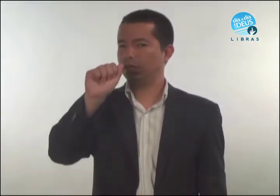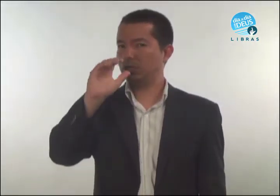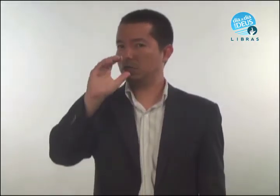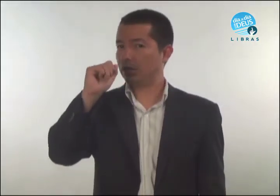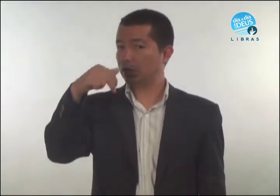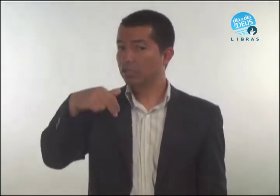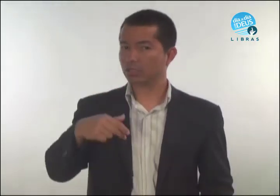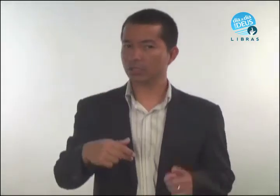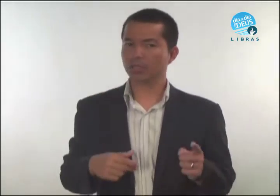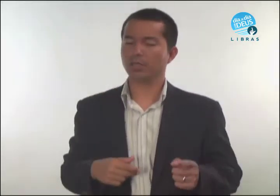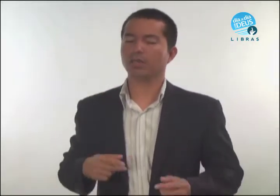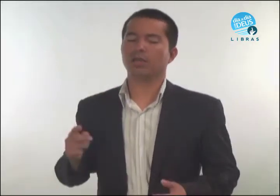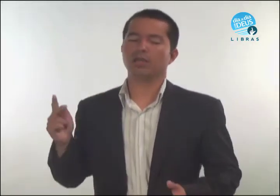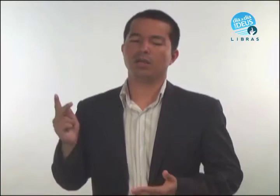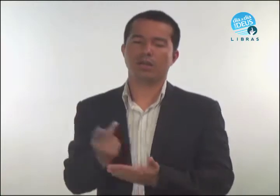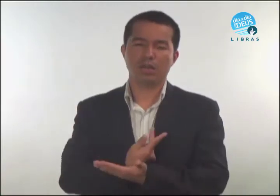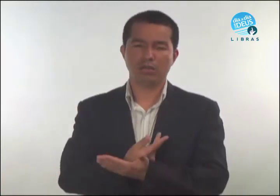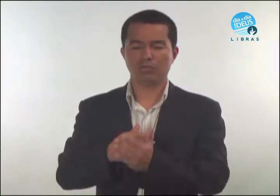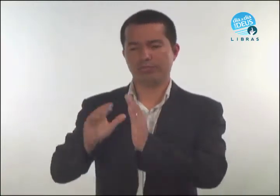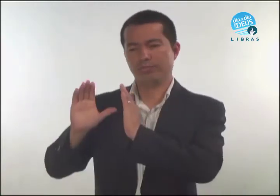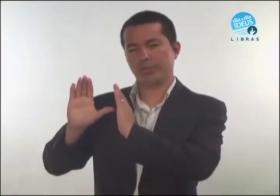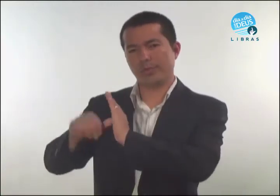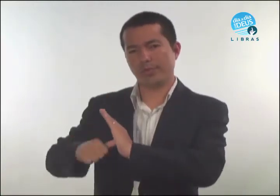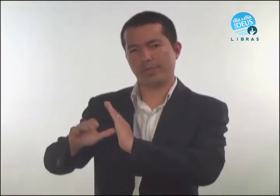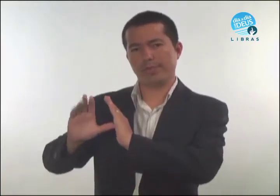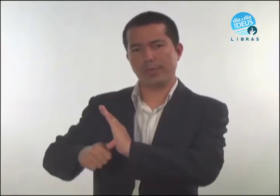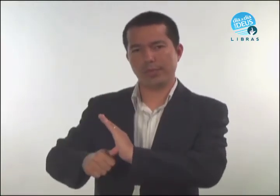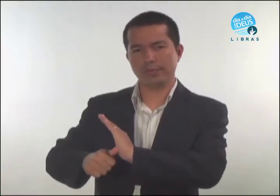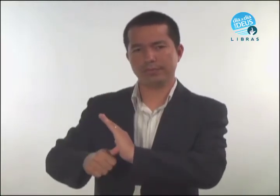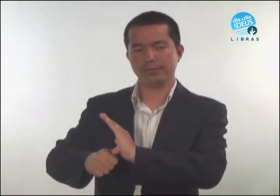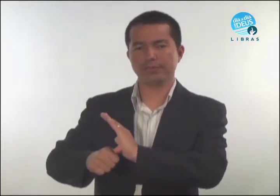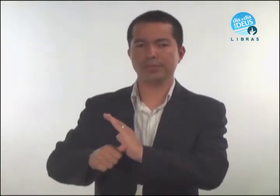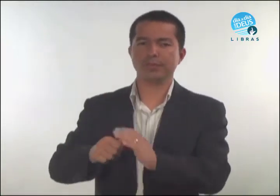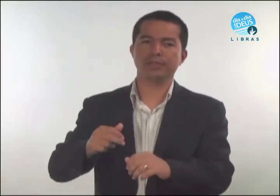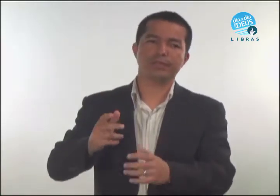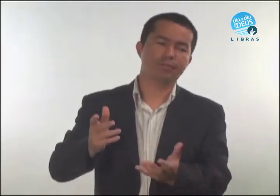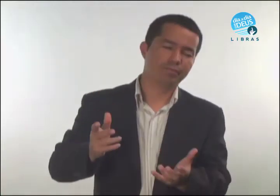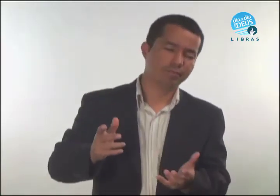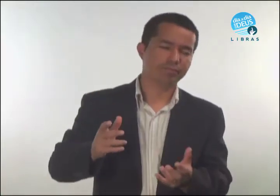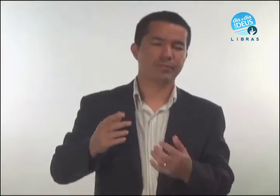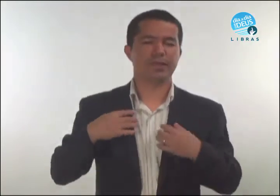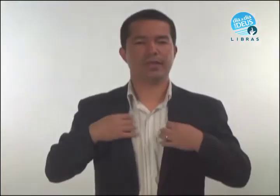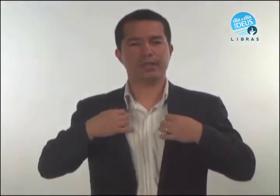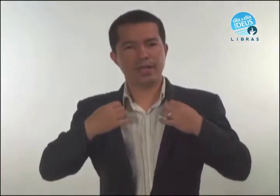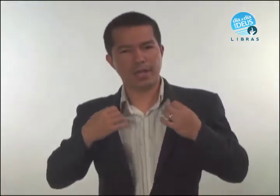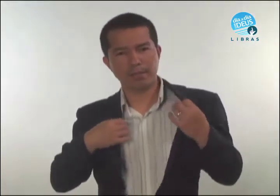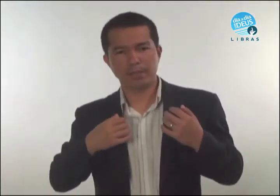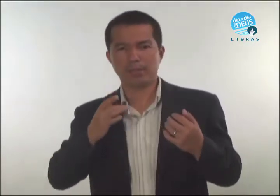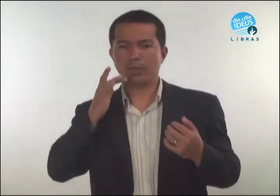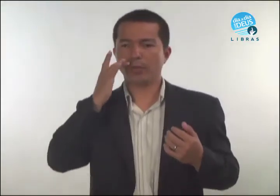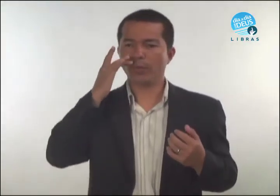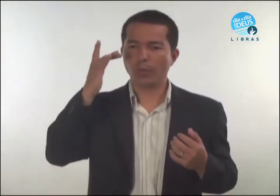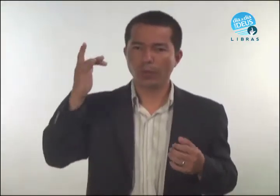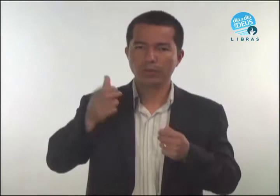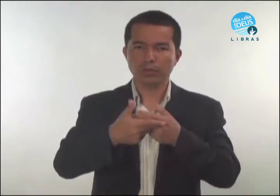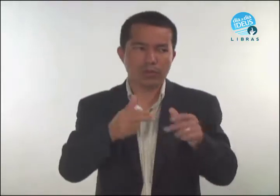nada, absolutamente nada. E assim como a bênção pode vir na vida da gente, e